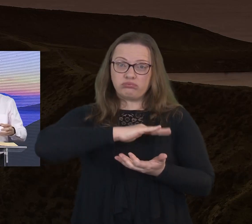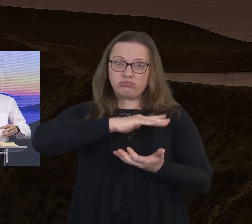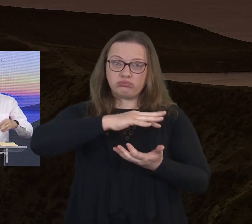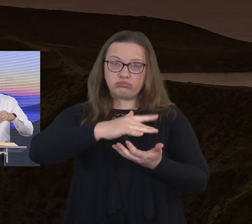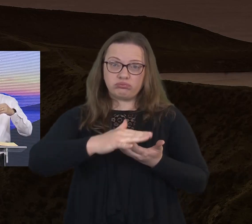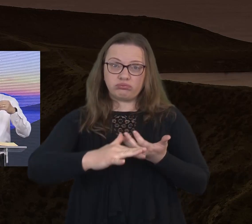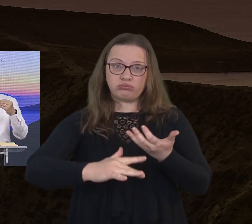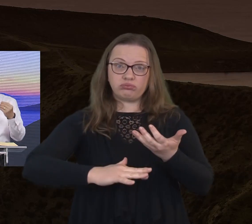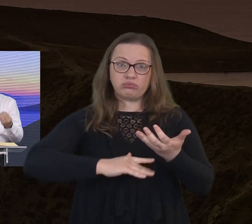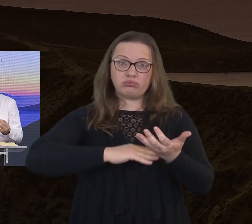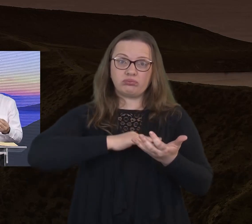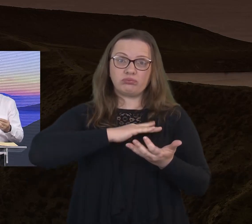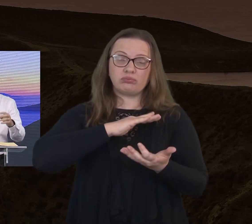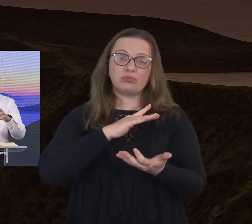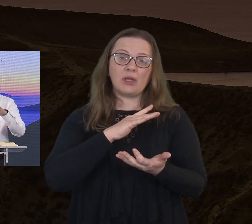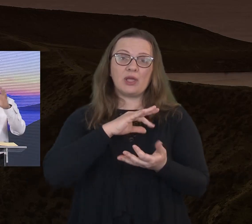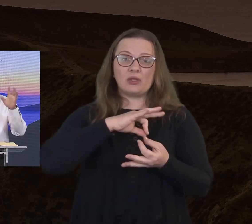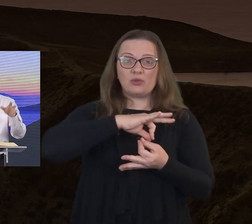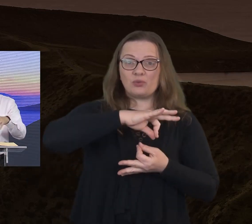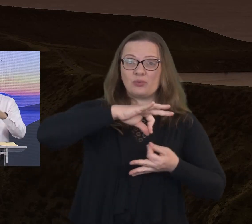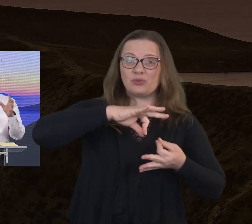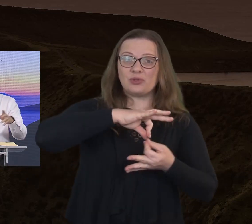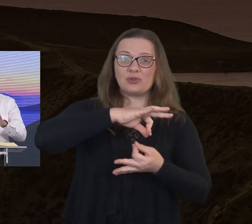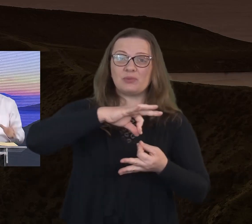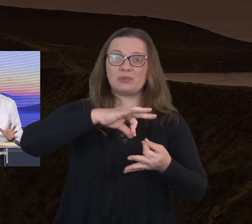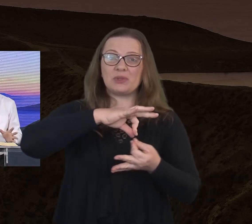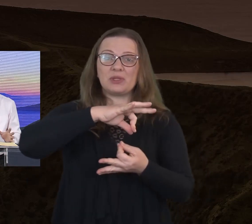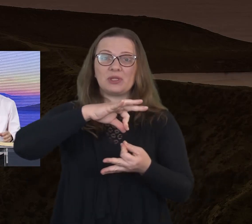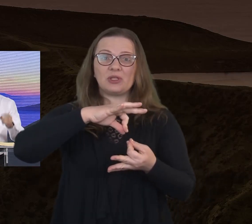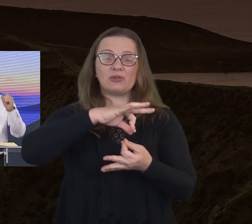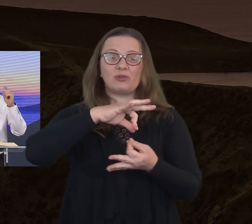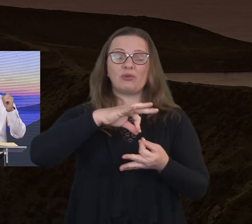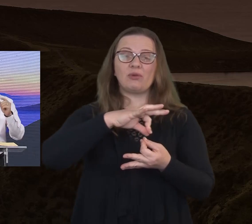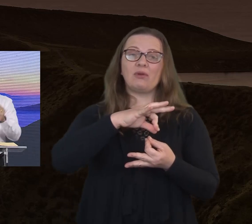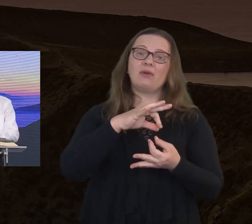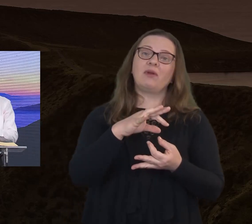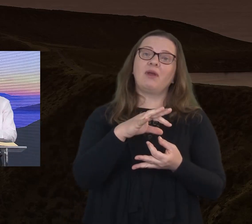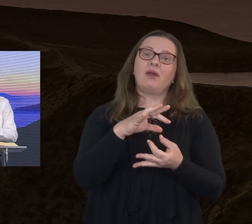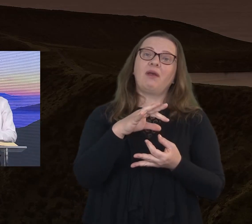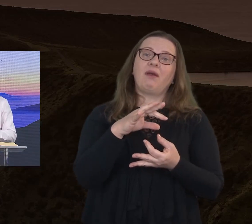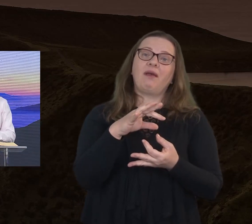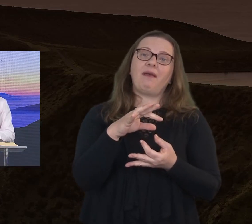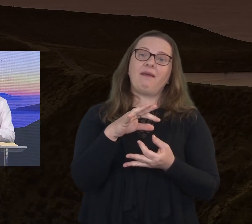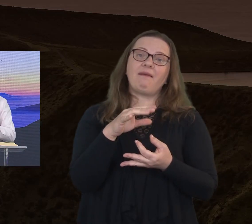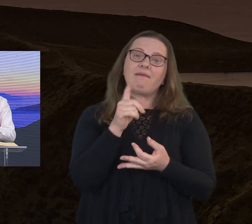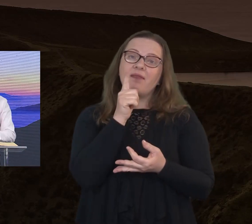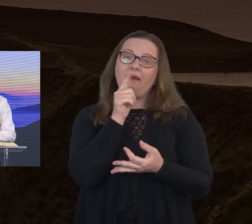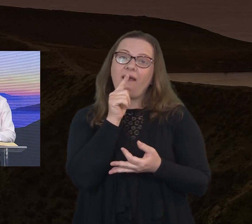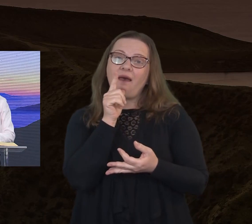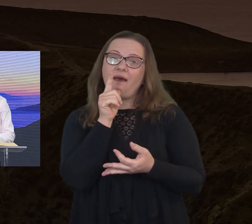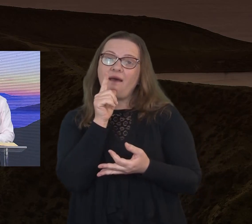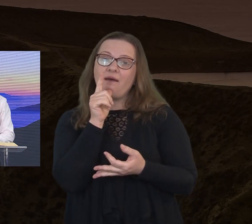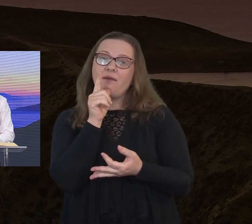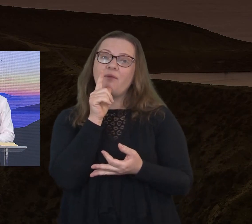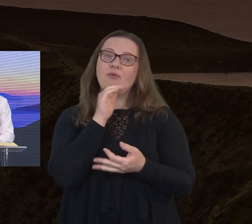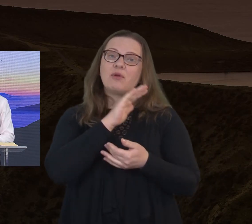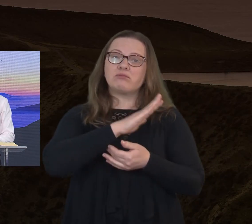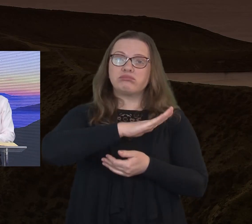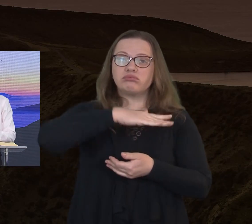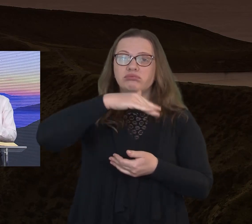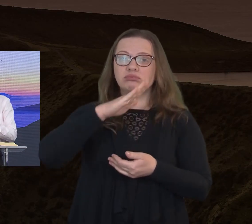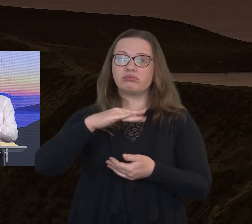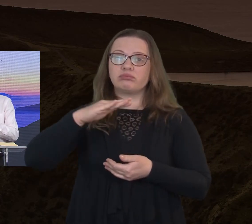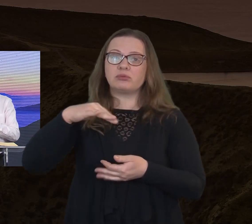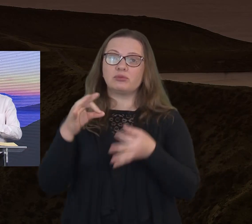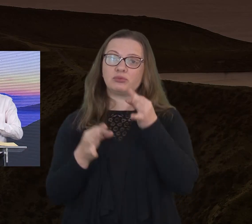dilúvio e seus espíritos ficaram soltos sem o corpo e habitam nessas águas do juízo de Deus.